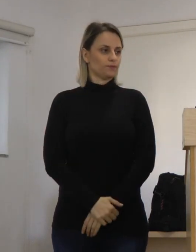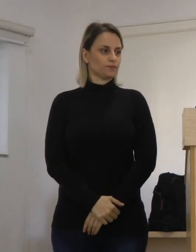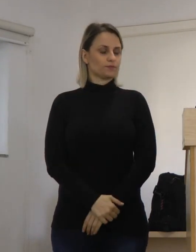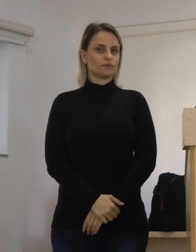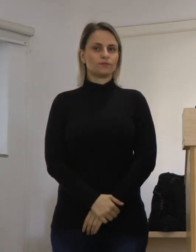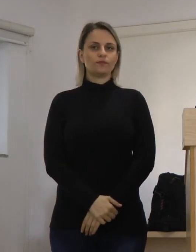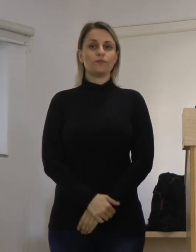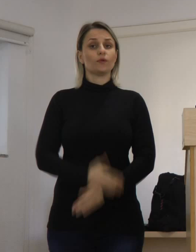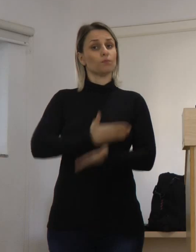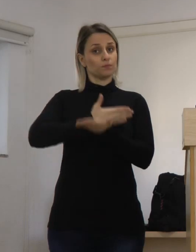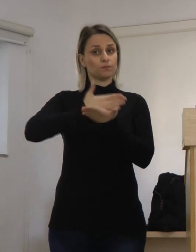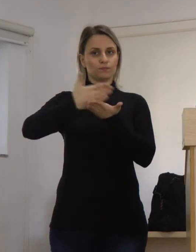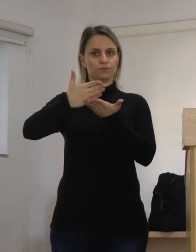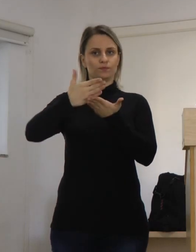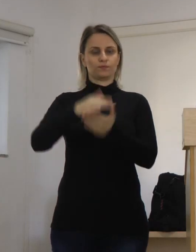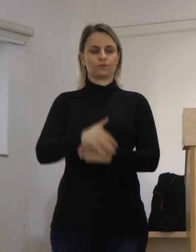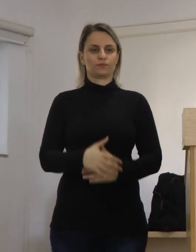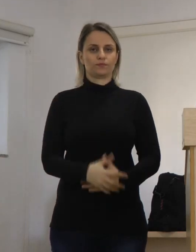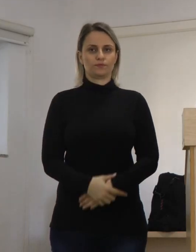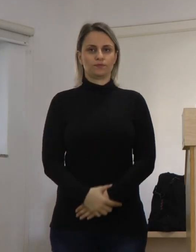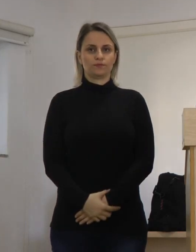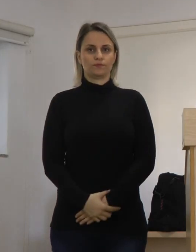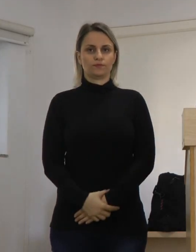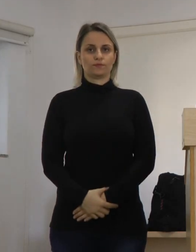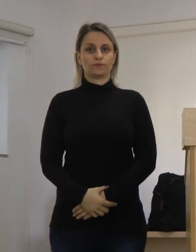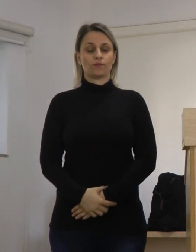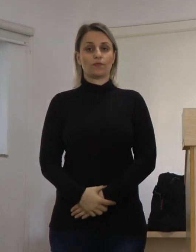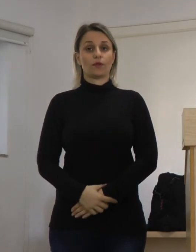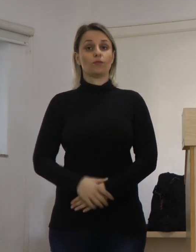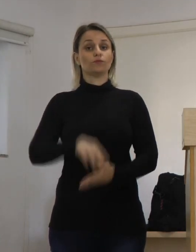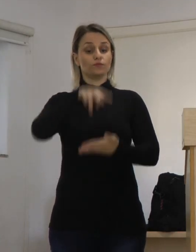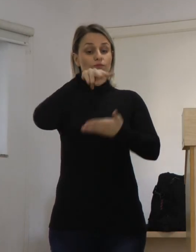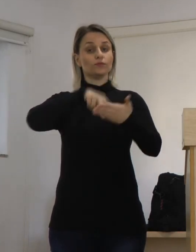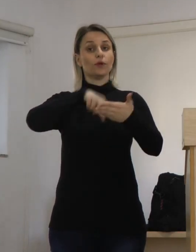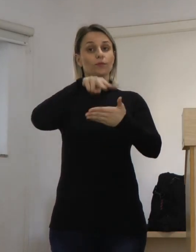Bom, para a gente iniciar, a gente vai ler uma poesia,